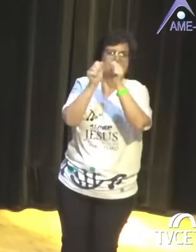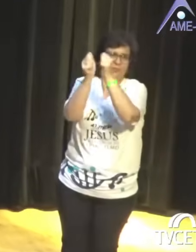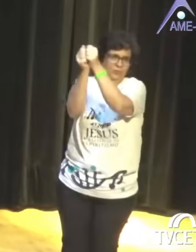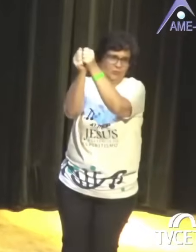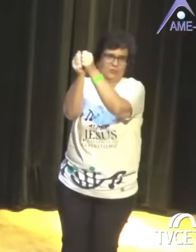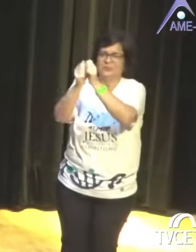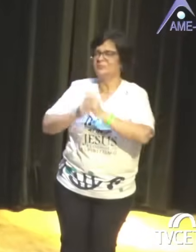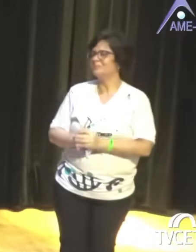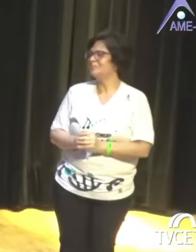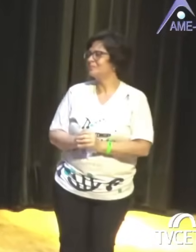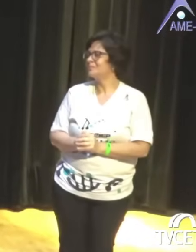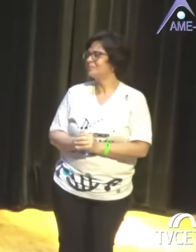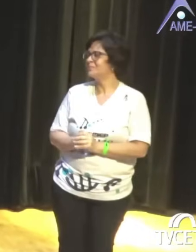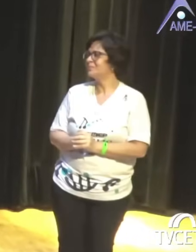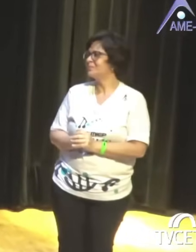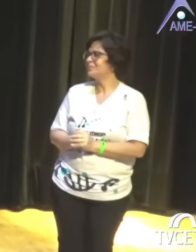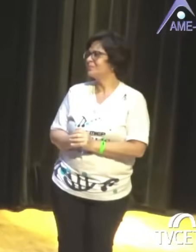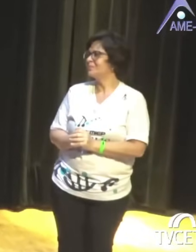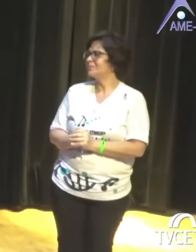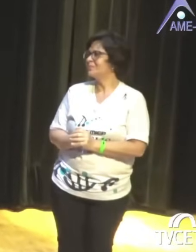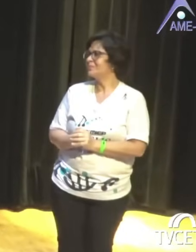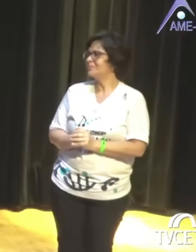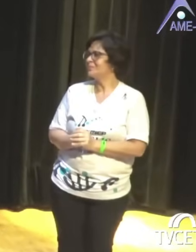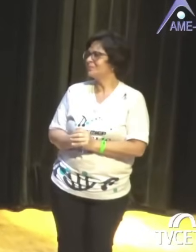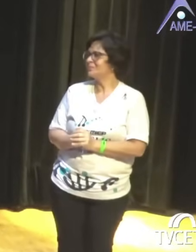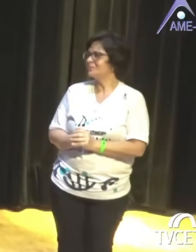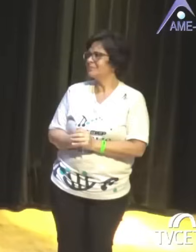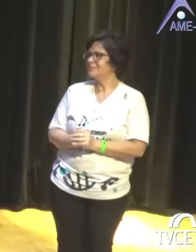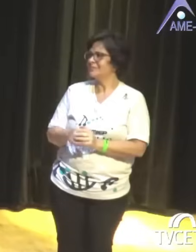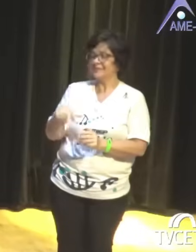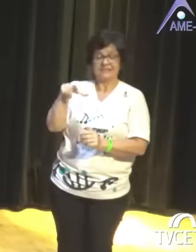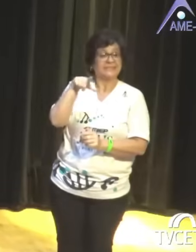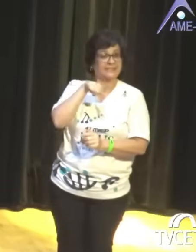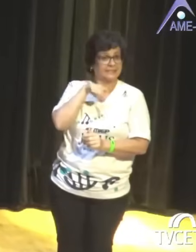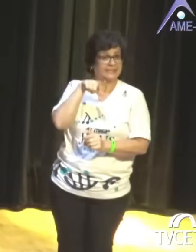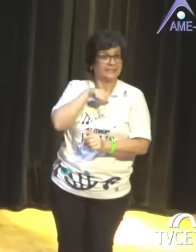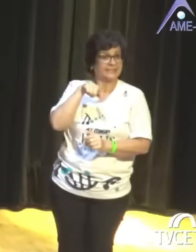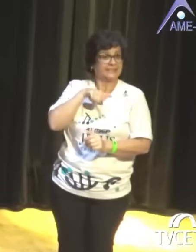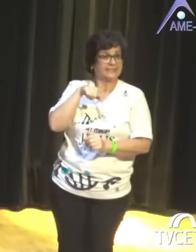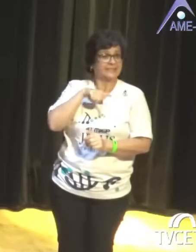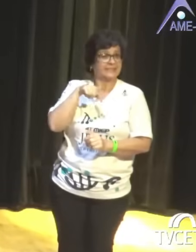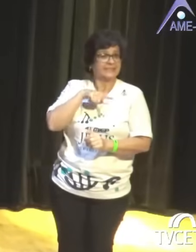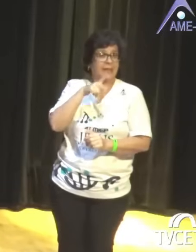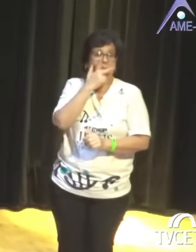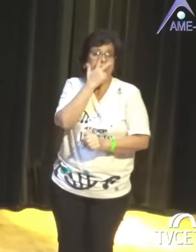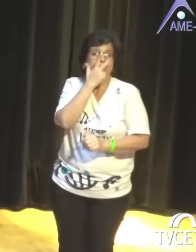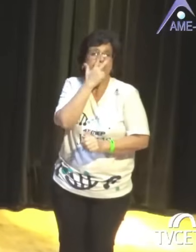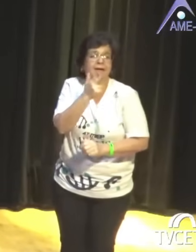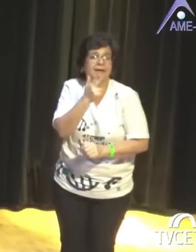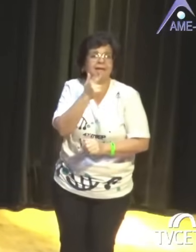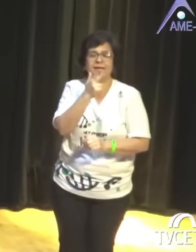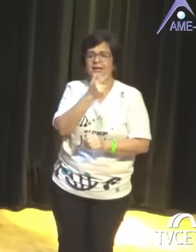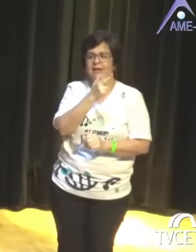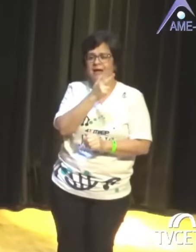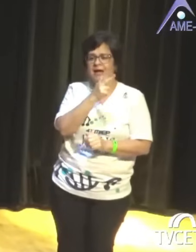céu então nós temos num belíssimo prefácio de